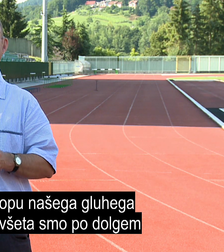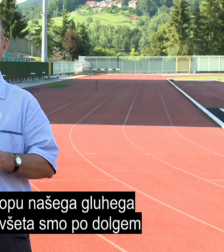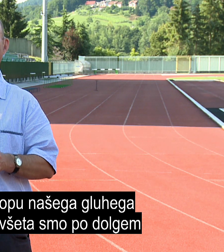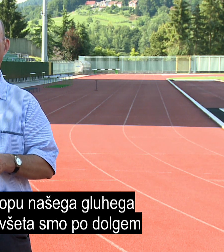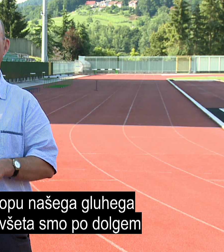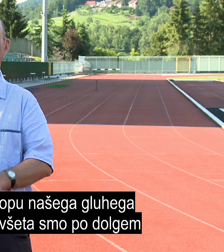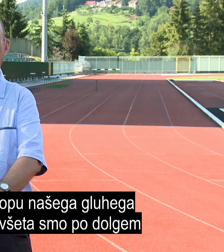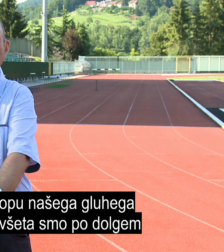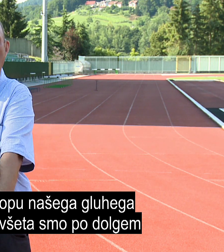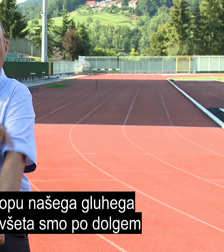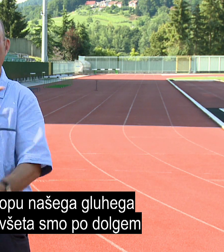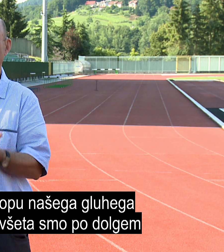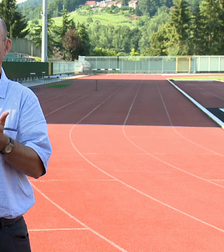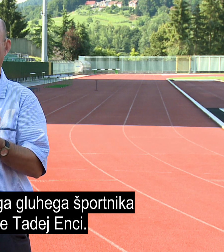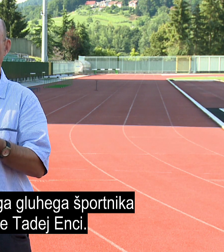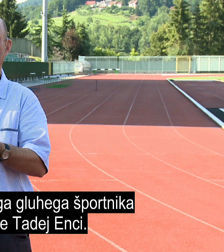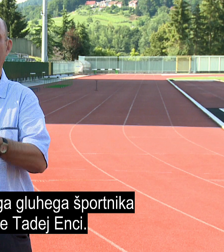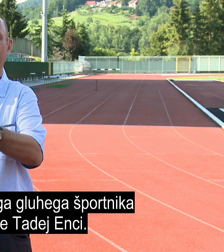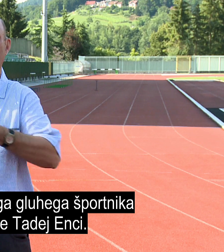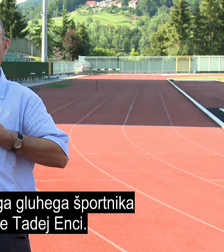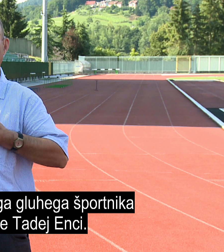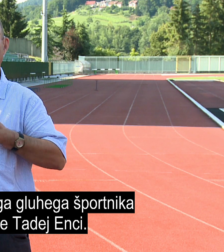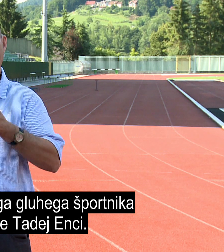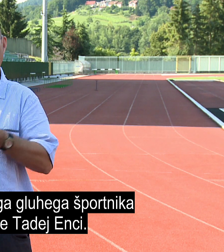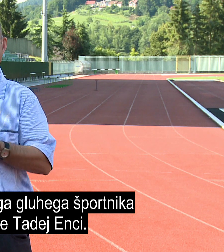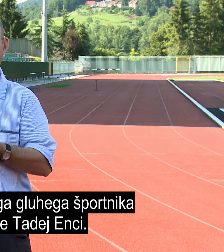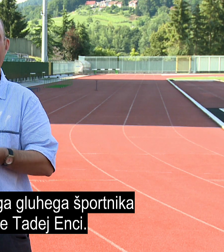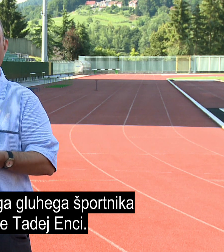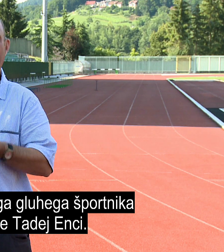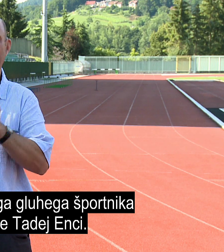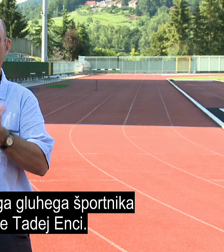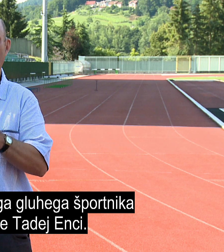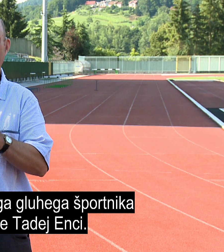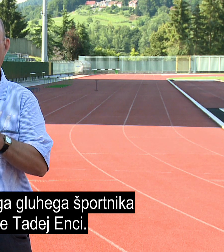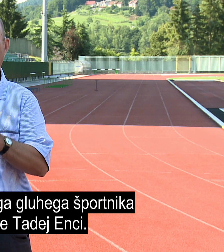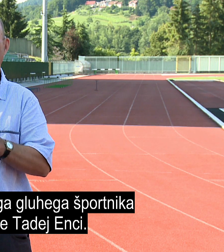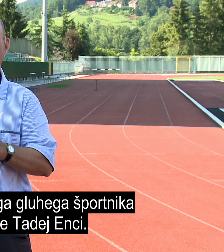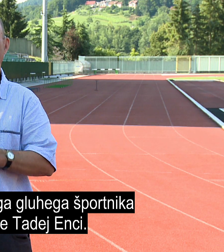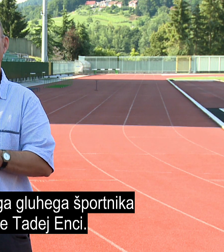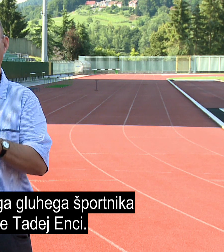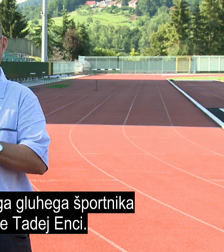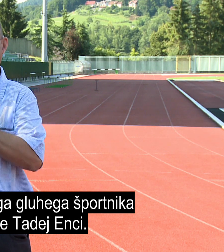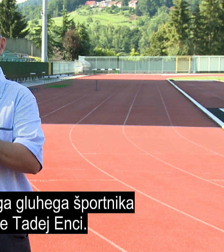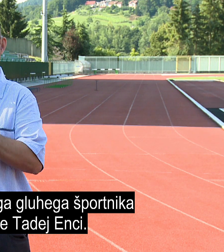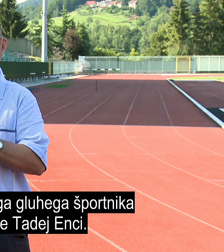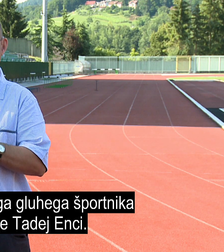Aparati pomagajo, kakor je malo zraven slika, pa aparati kar dosti pomagajo.